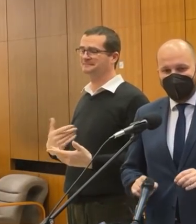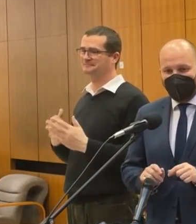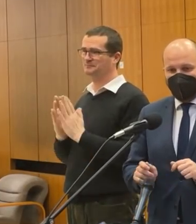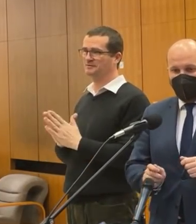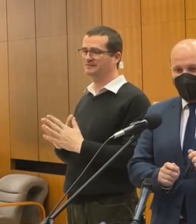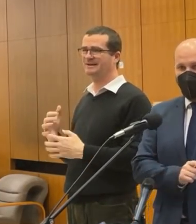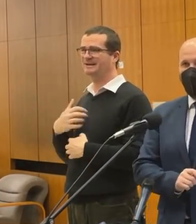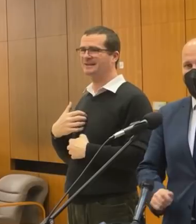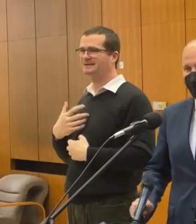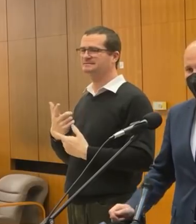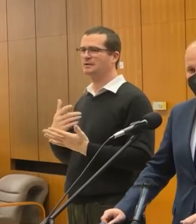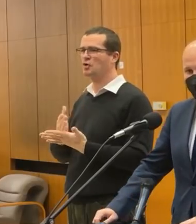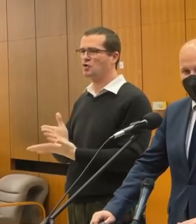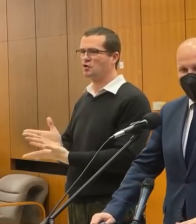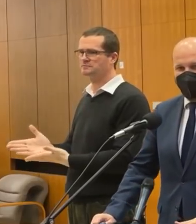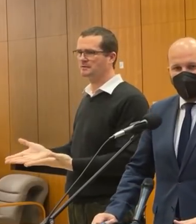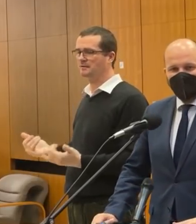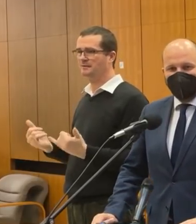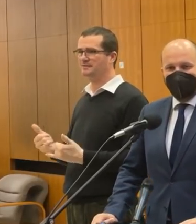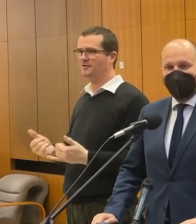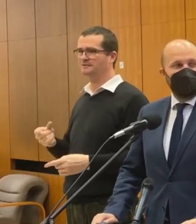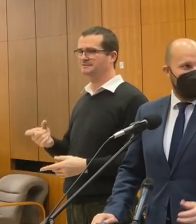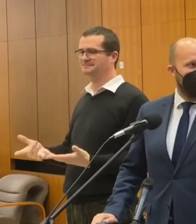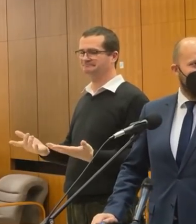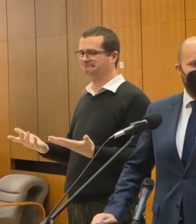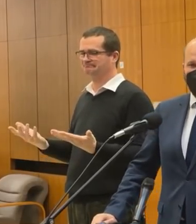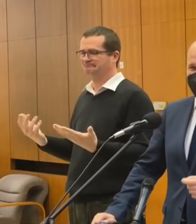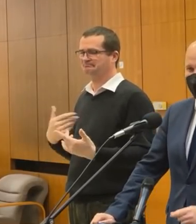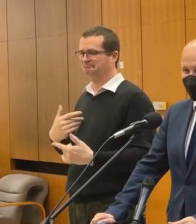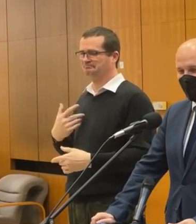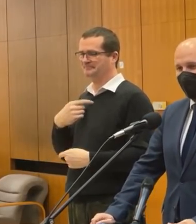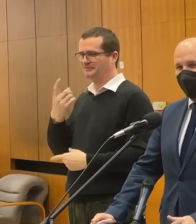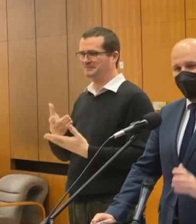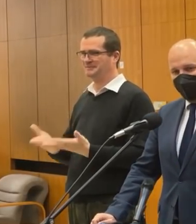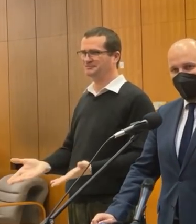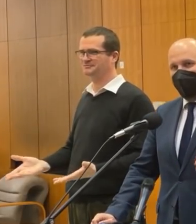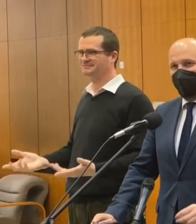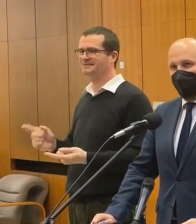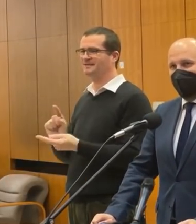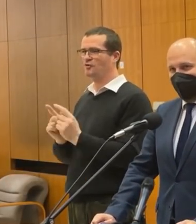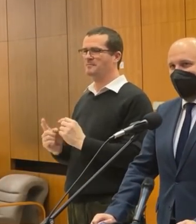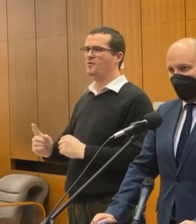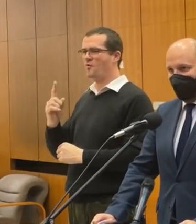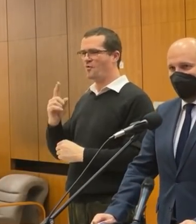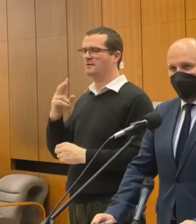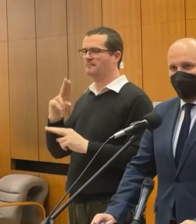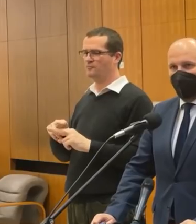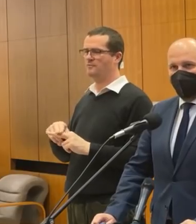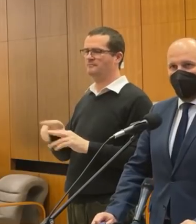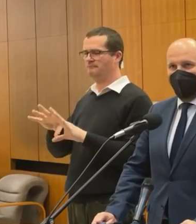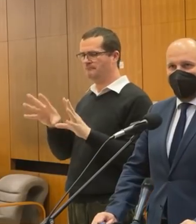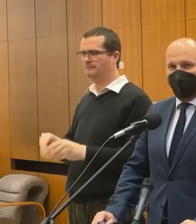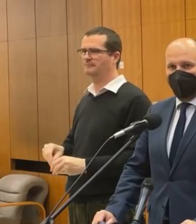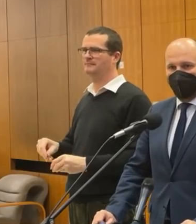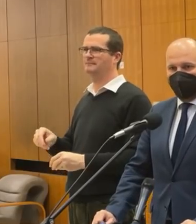Prosím vás, nesnažte sa nás tu rozkuskovať. Naozaj to, na to neskočím ani ja, ani pán minister. Dohodneme sa hore na znení a